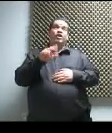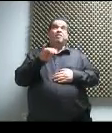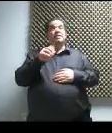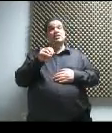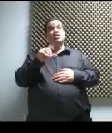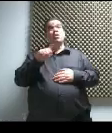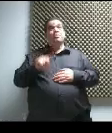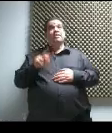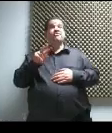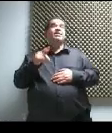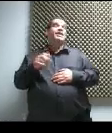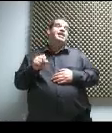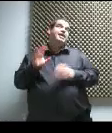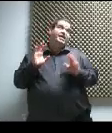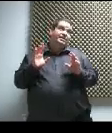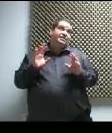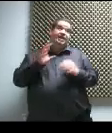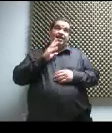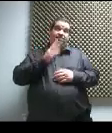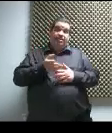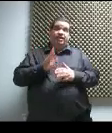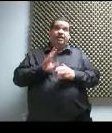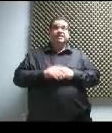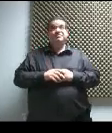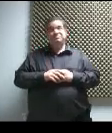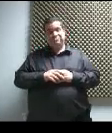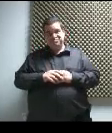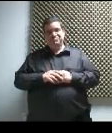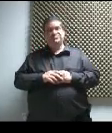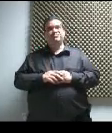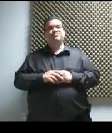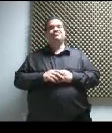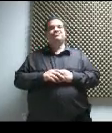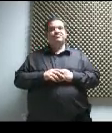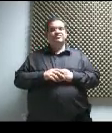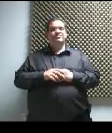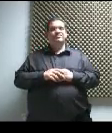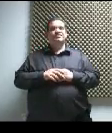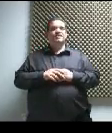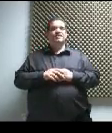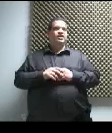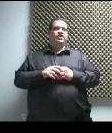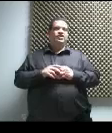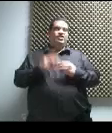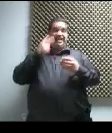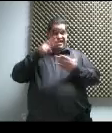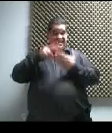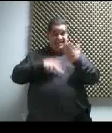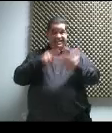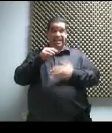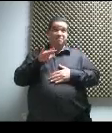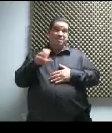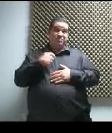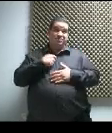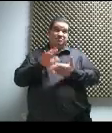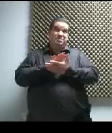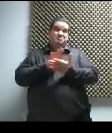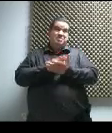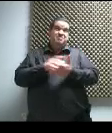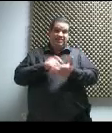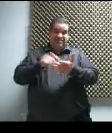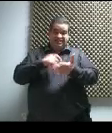López Venegas y hay que no, hay que hablar. Hay que ponerse conceptual. Exacto. Ya veo. Bueno. No te llevo el memo, tío. No, a mí no. Yo soy como el papel donde